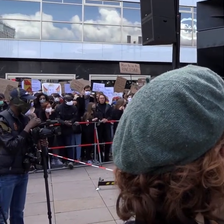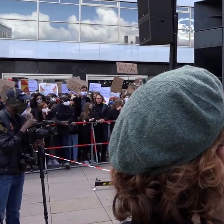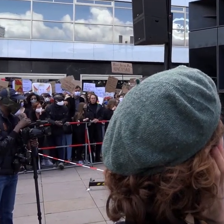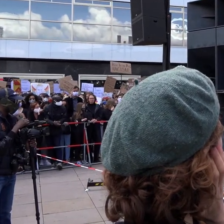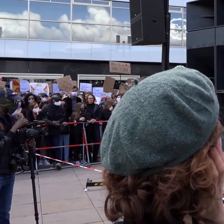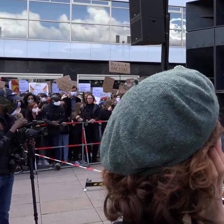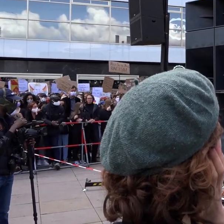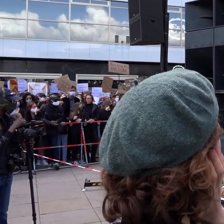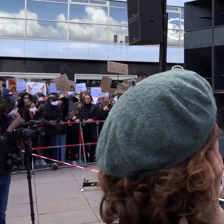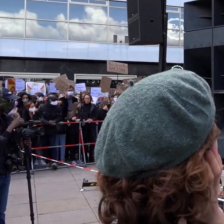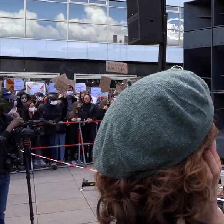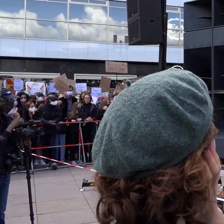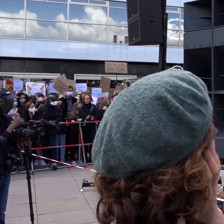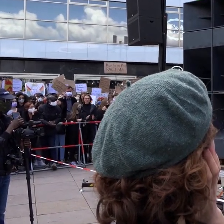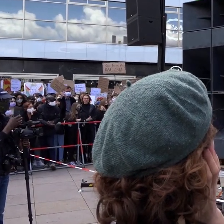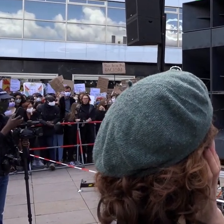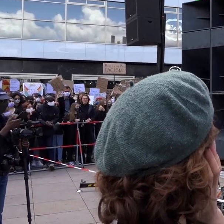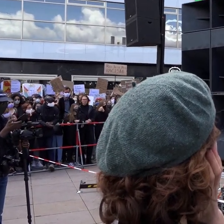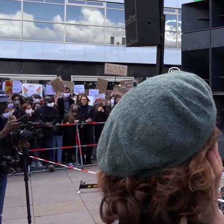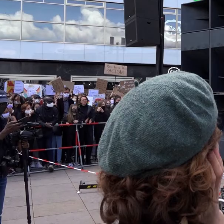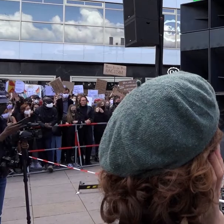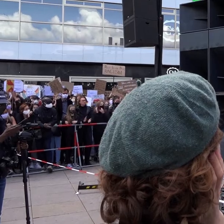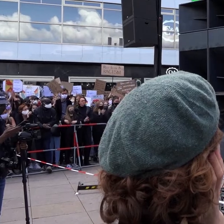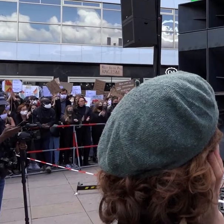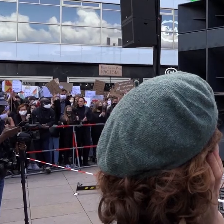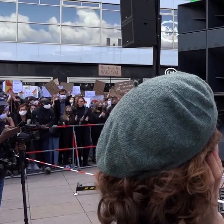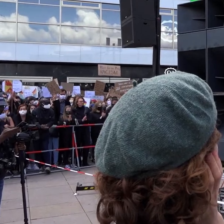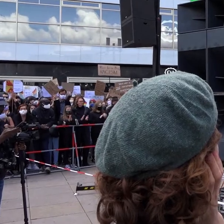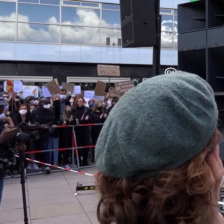uns gegenseitig zu heilen.